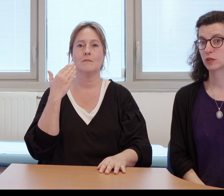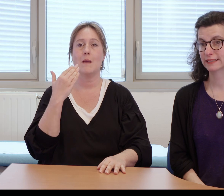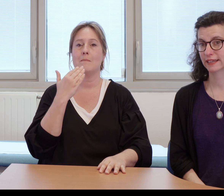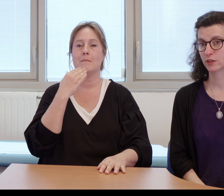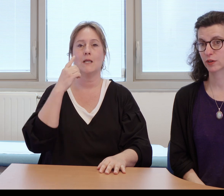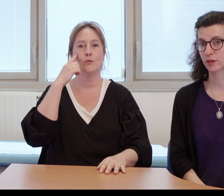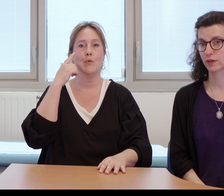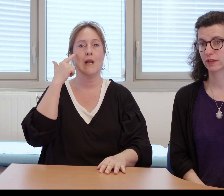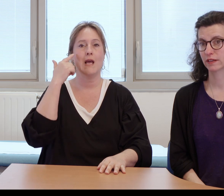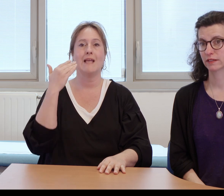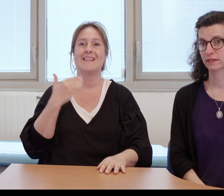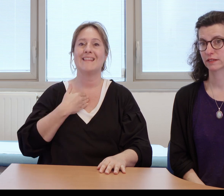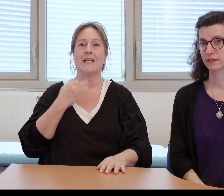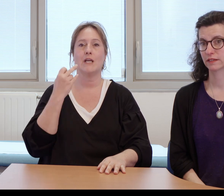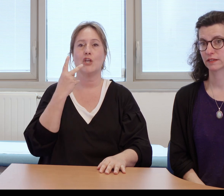mais de l'intérieur